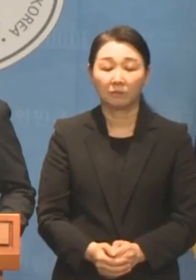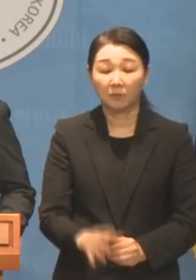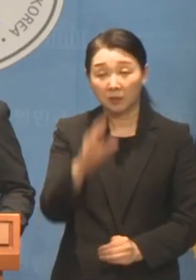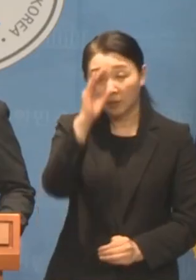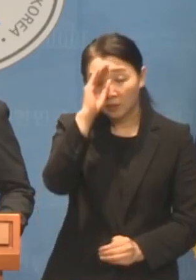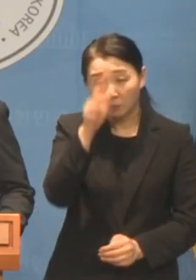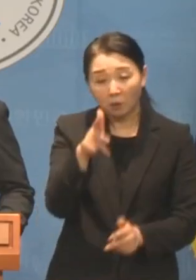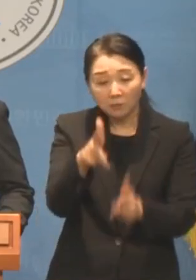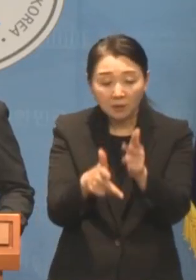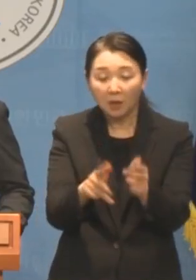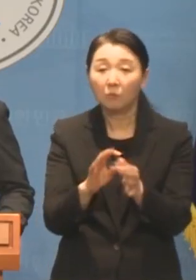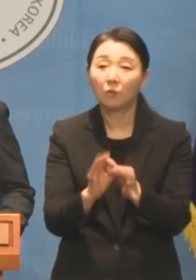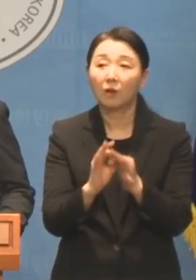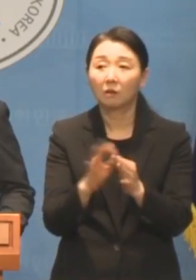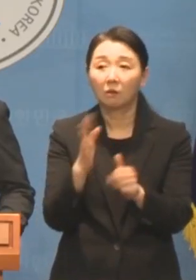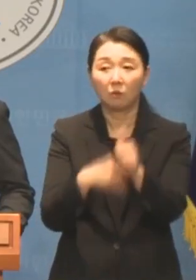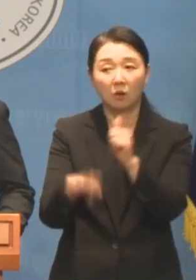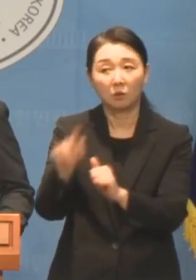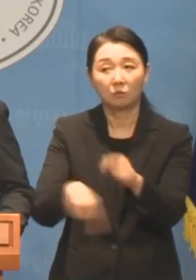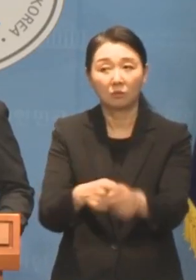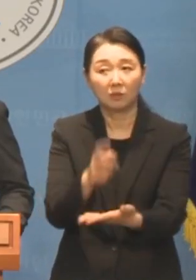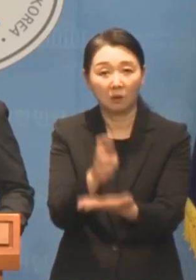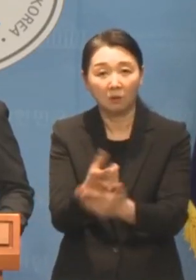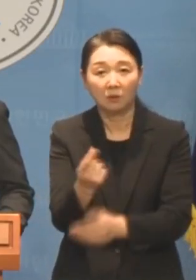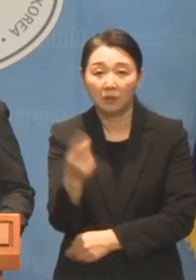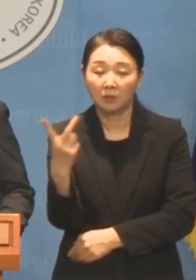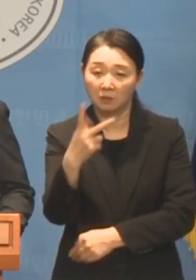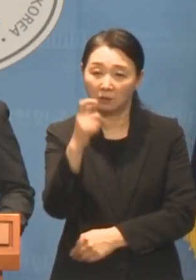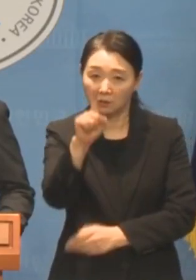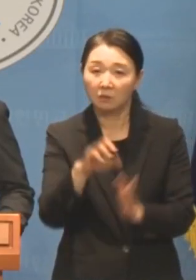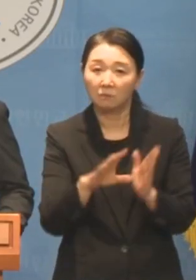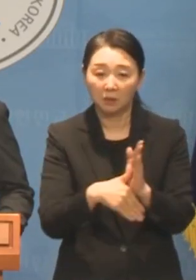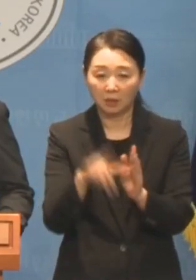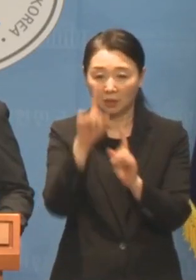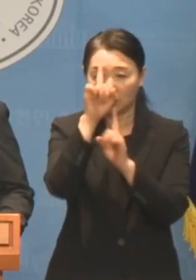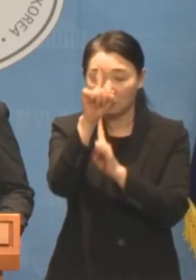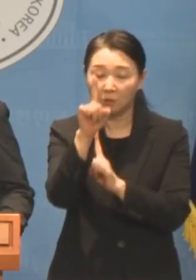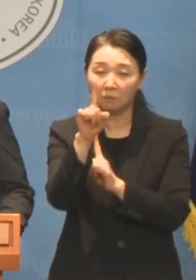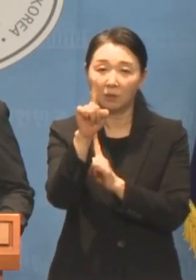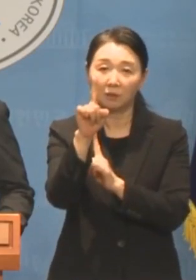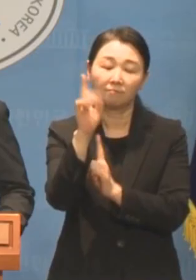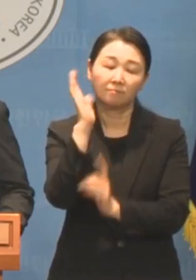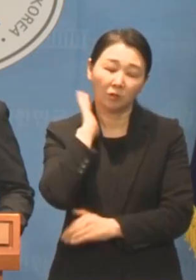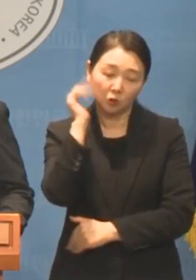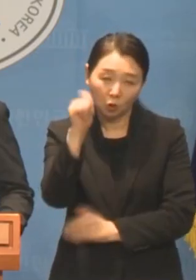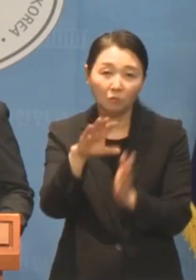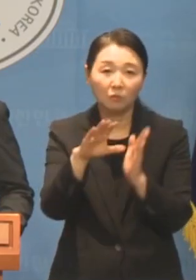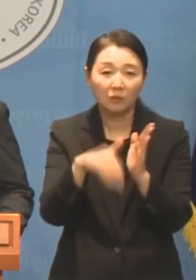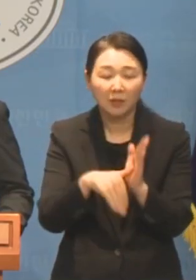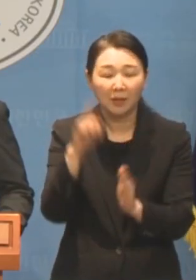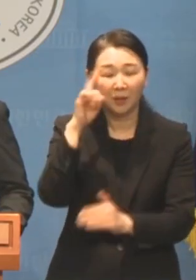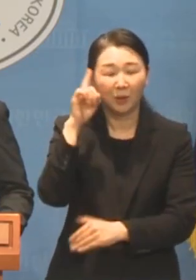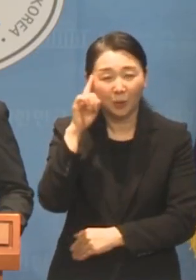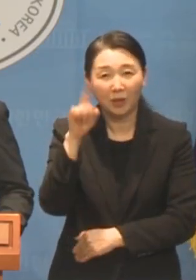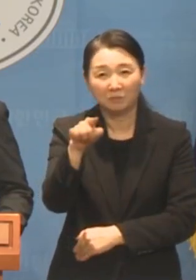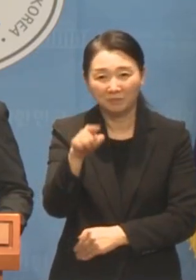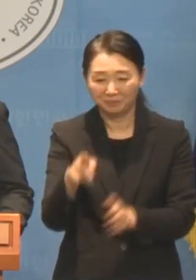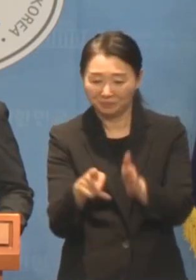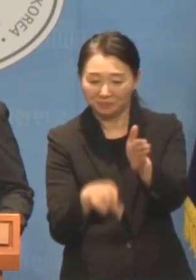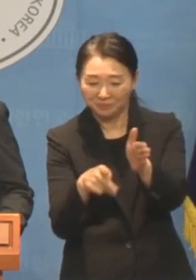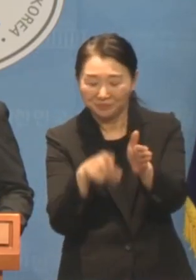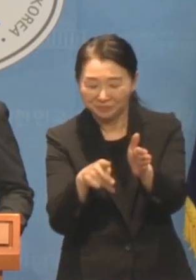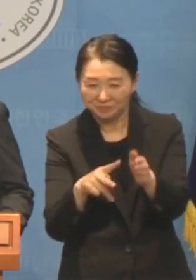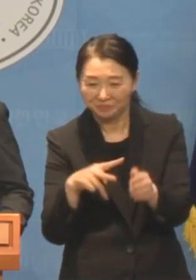시범사업과 관련된 환경부 정책은 2010년 이명박 정부에서 삭도 노선을